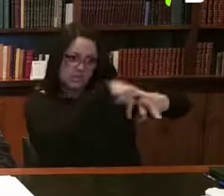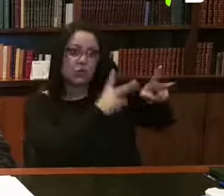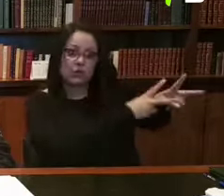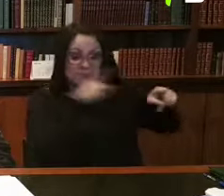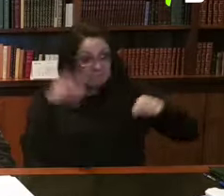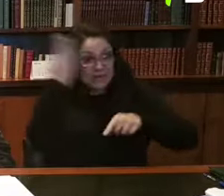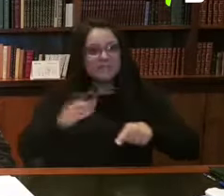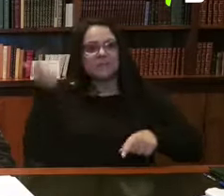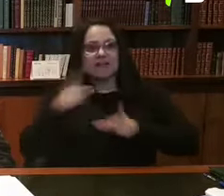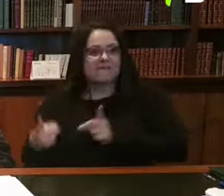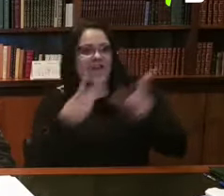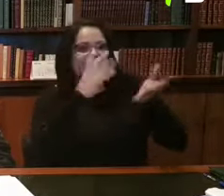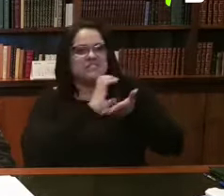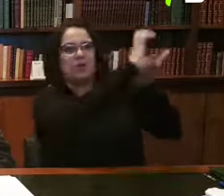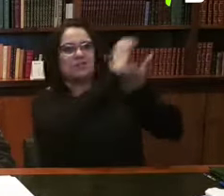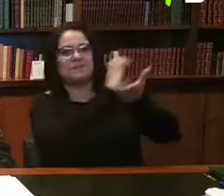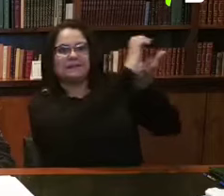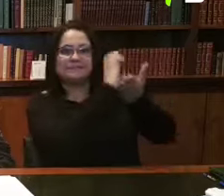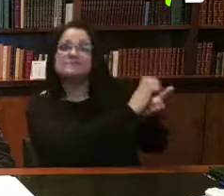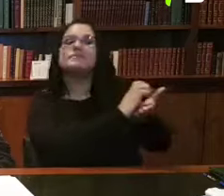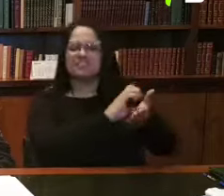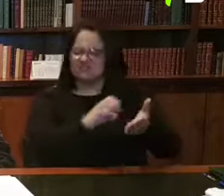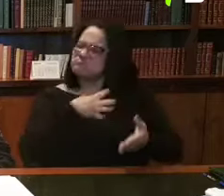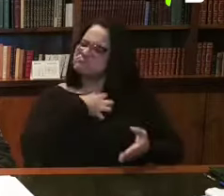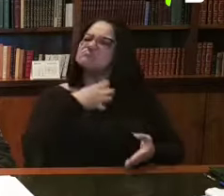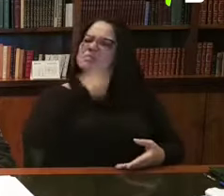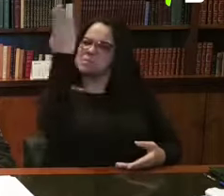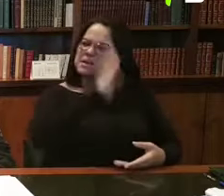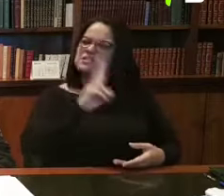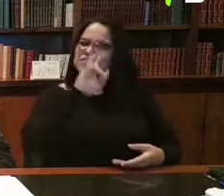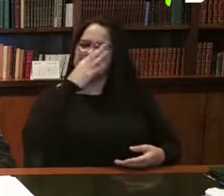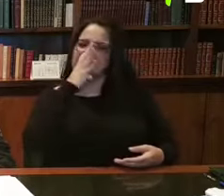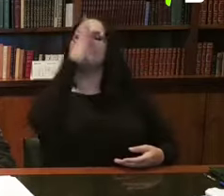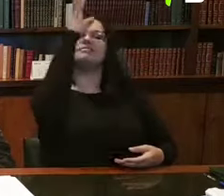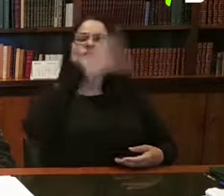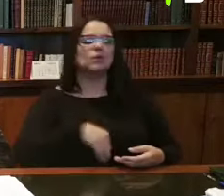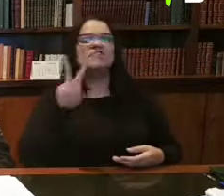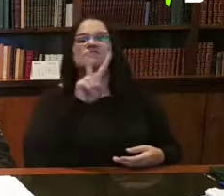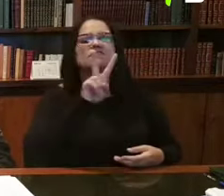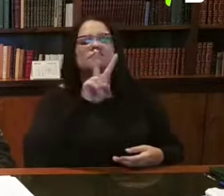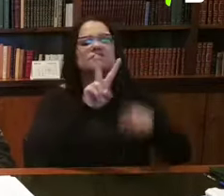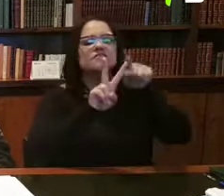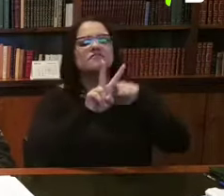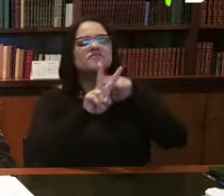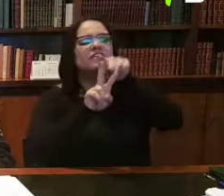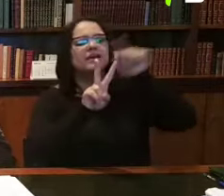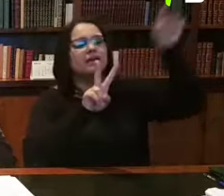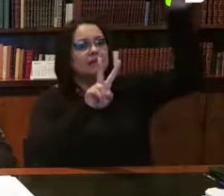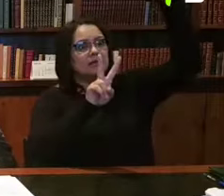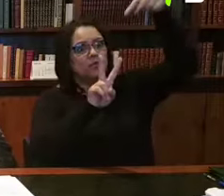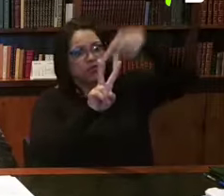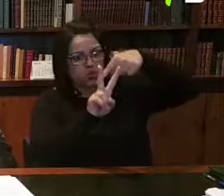continuam girando então eu acho que o brasil tem condições de surpreender o mundo saindo e z o ver que a gente diz aquele caiu